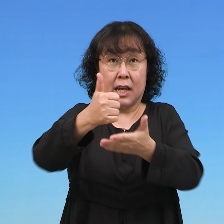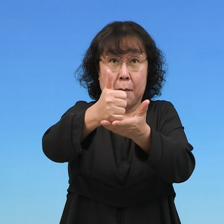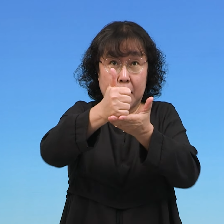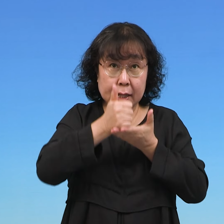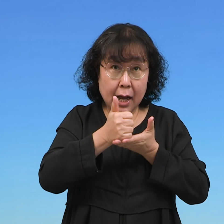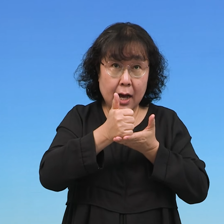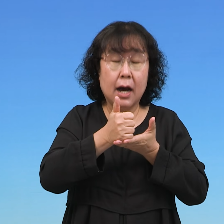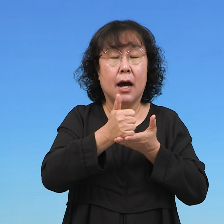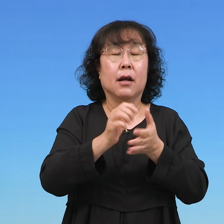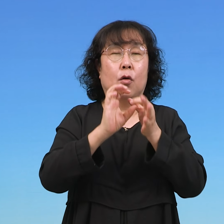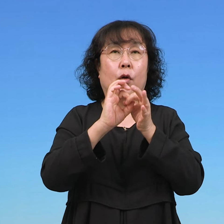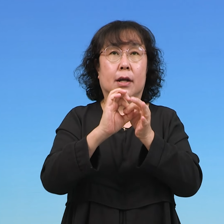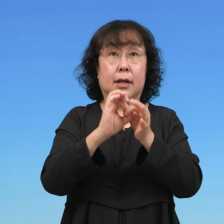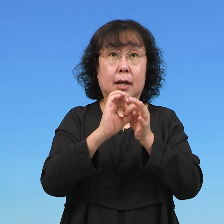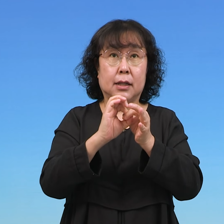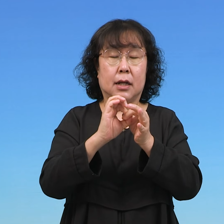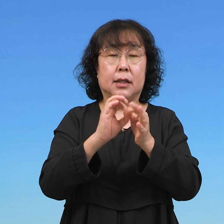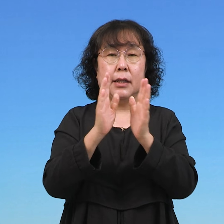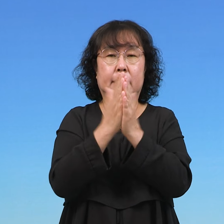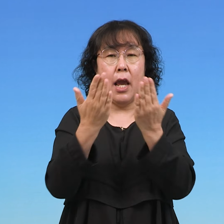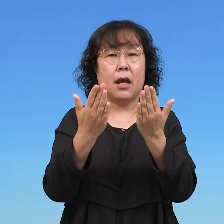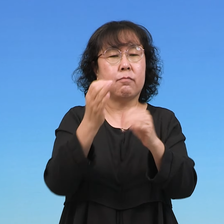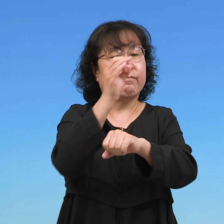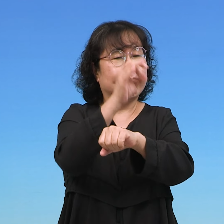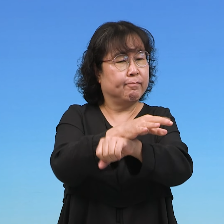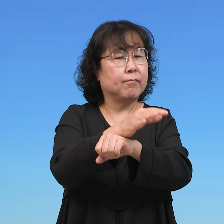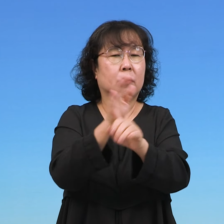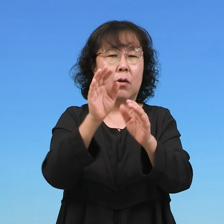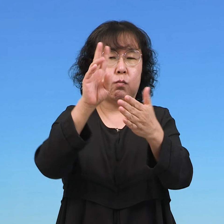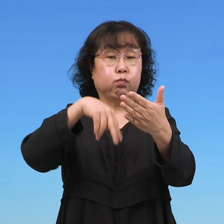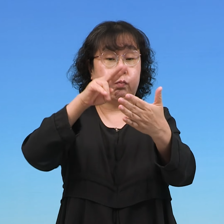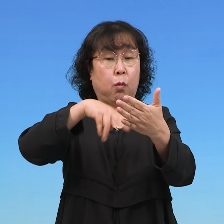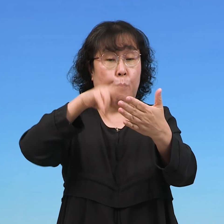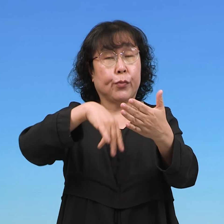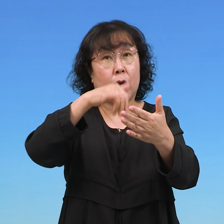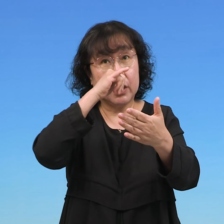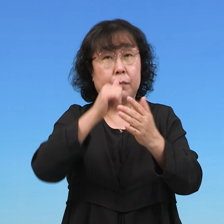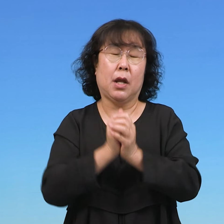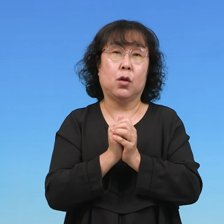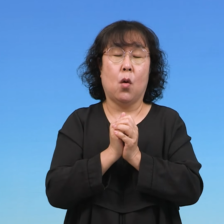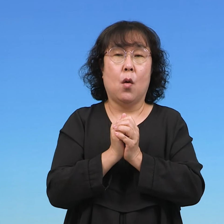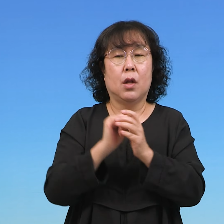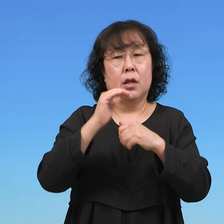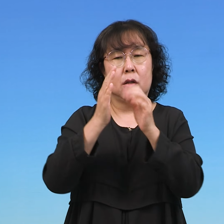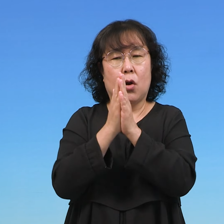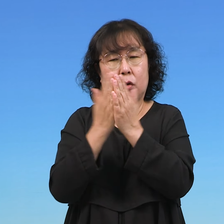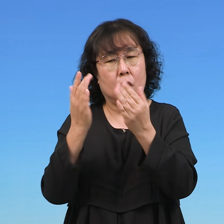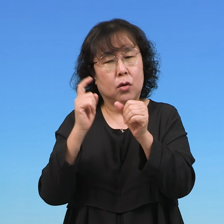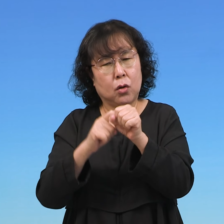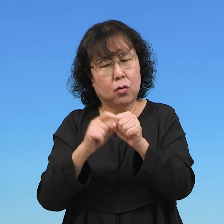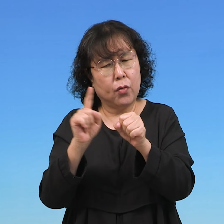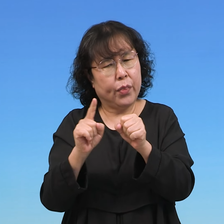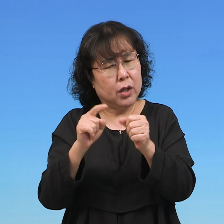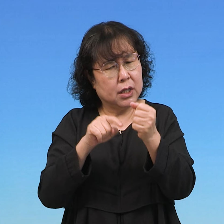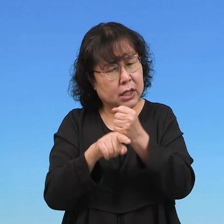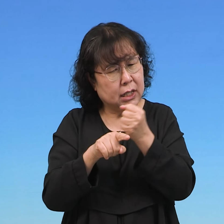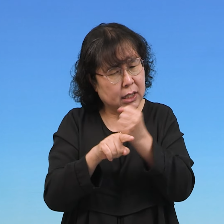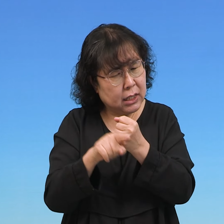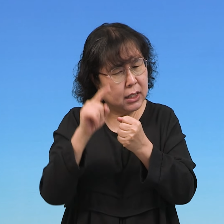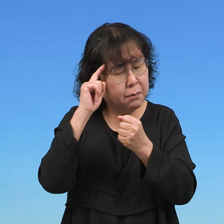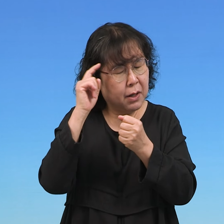환대와 연관된 책들도 지금 구입해서 읽고 있고요. 또 환대와 관련한 성경적인 개념도